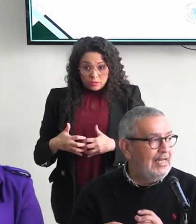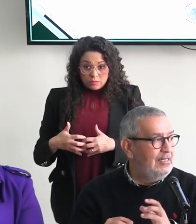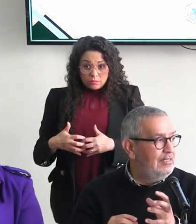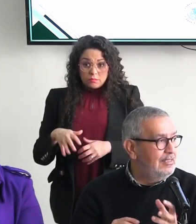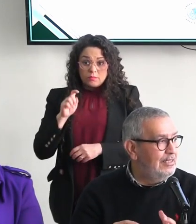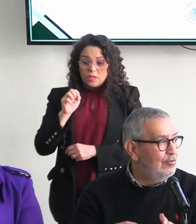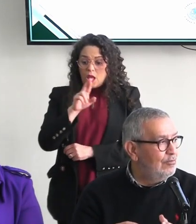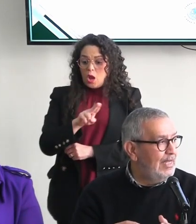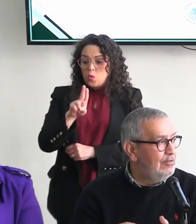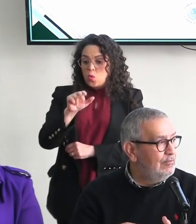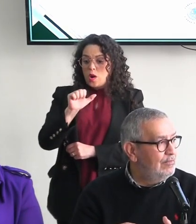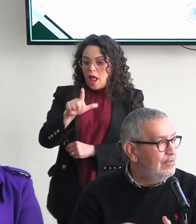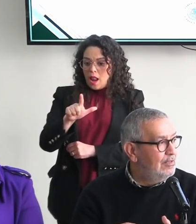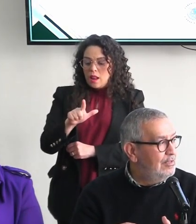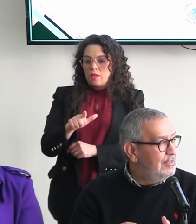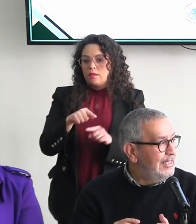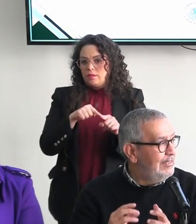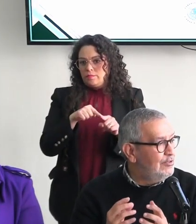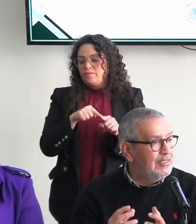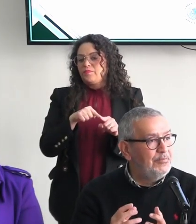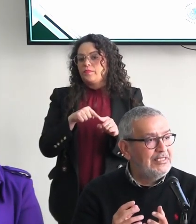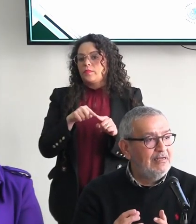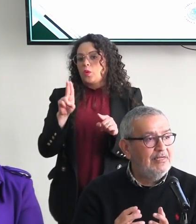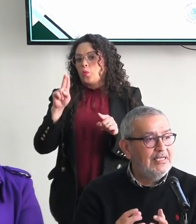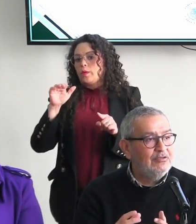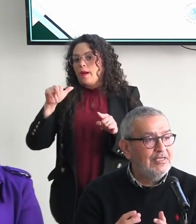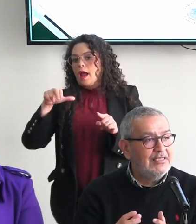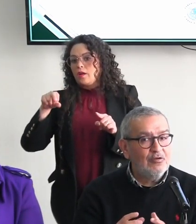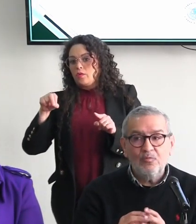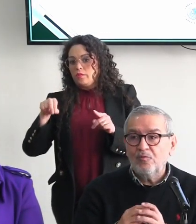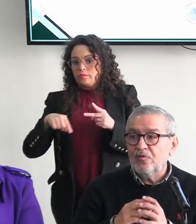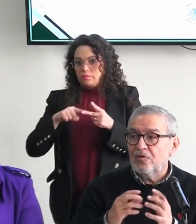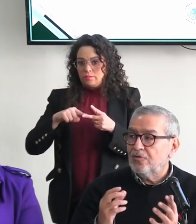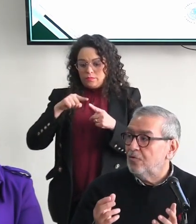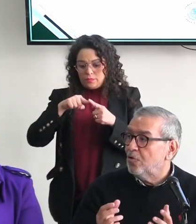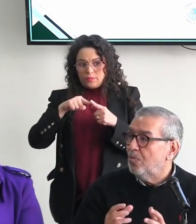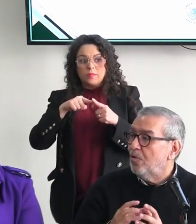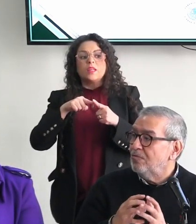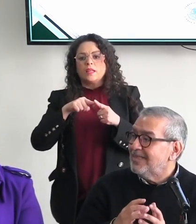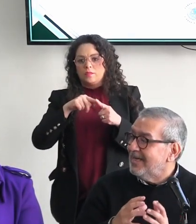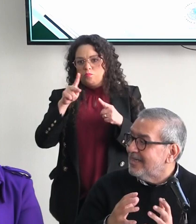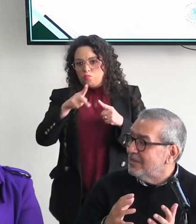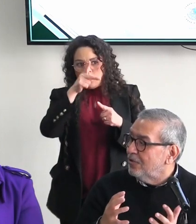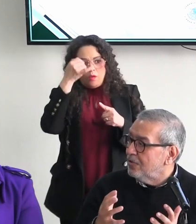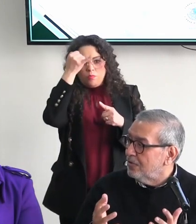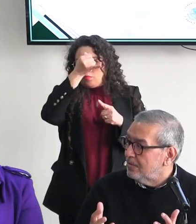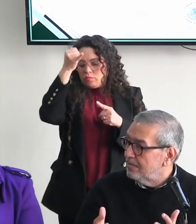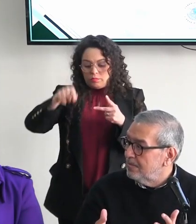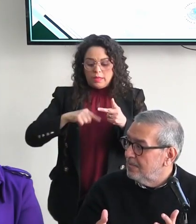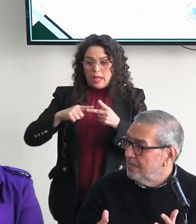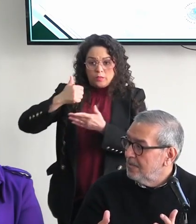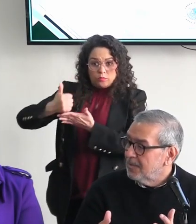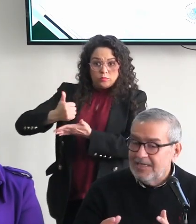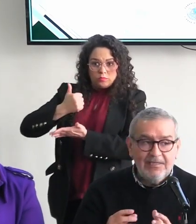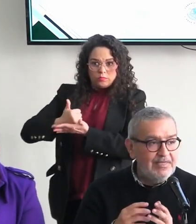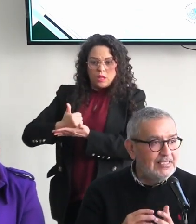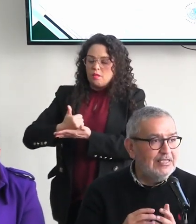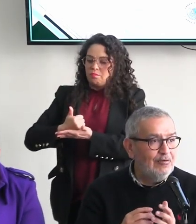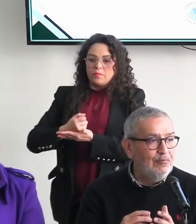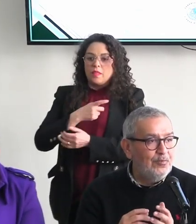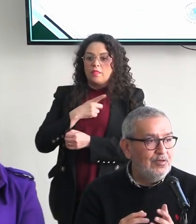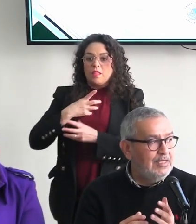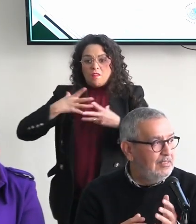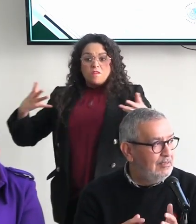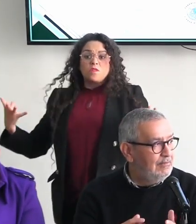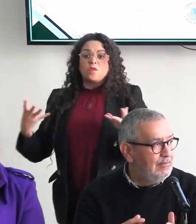lo rural y lo urbano. Tenemos que empezar a ver la ciudad como un todo, como un territorio, que si bien